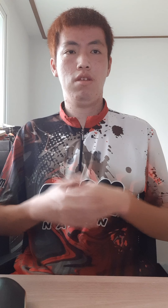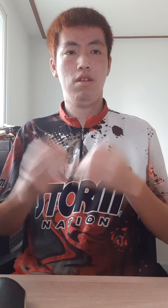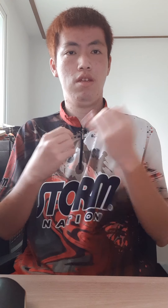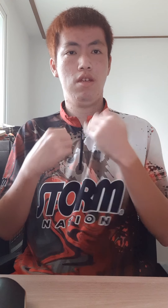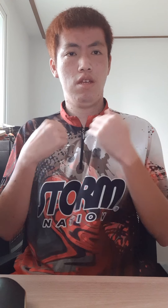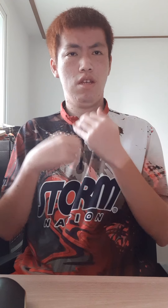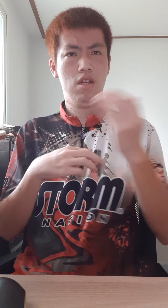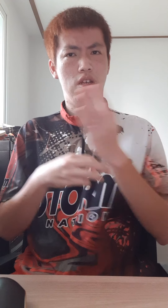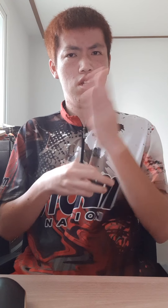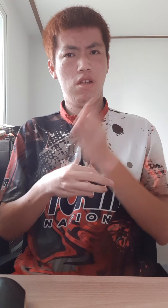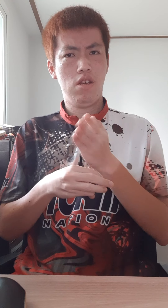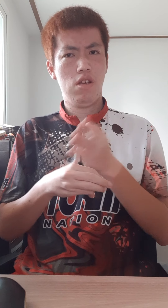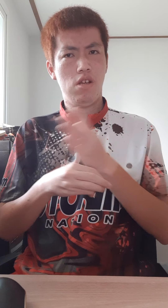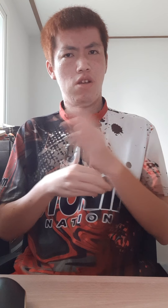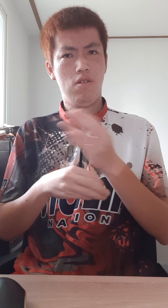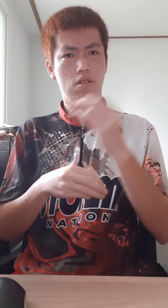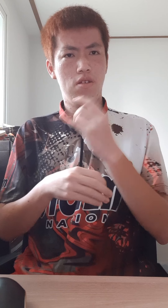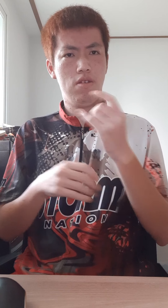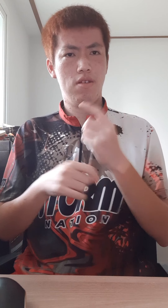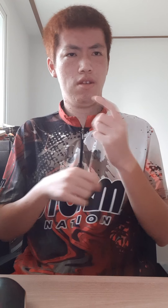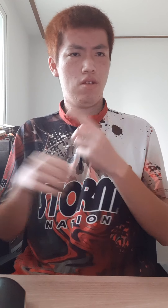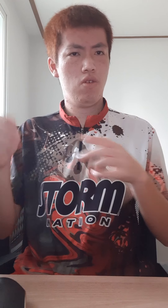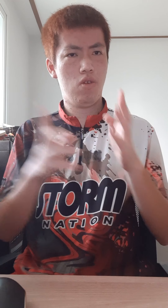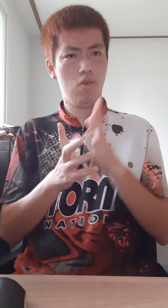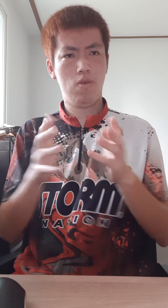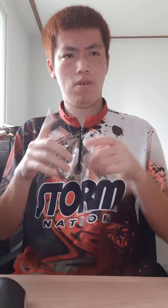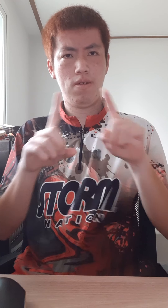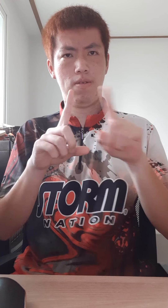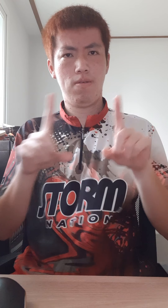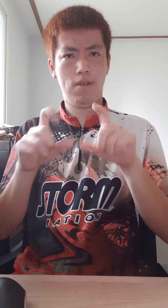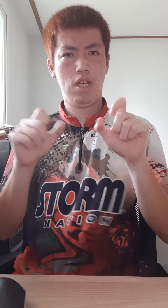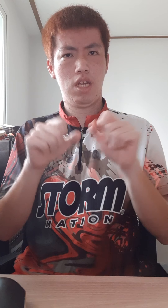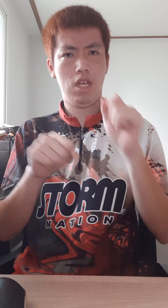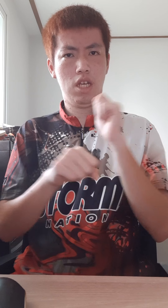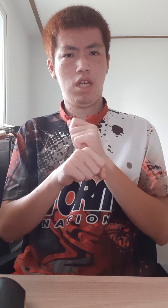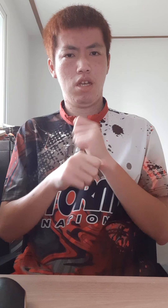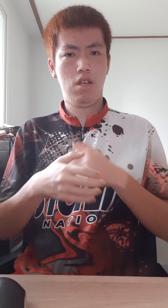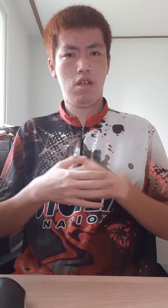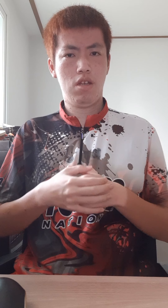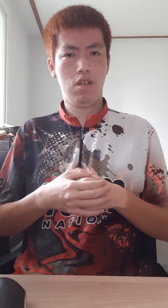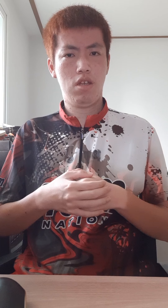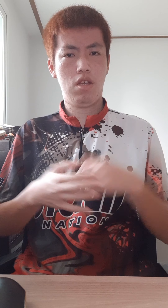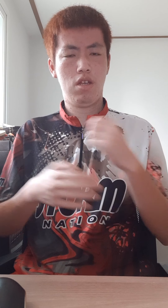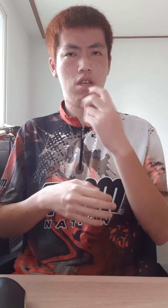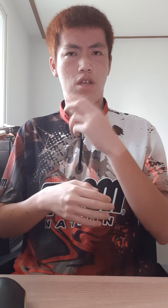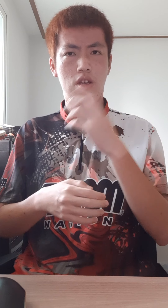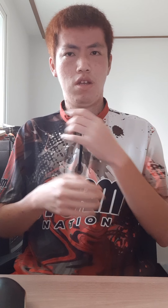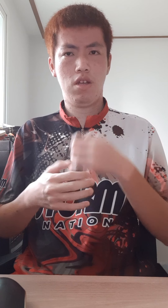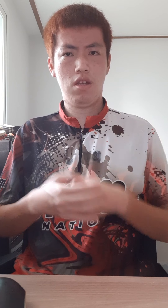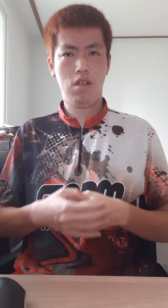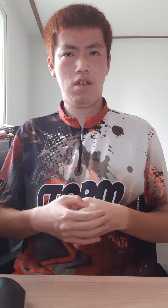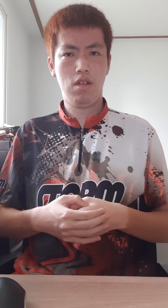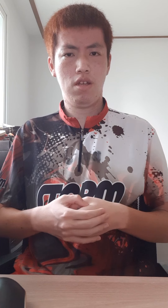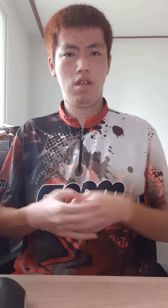것은 역시 모르쇠로 귀 닫고 애사납다, 금초해보겠다, 모래해보겠다